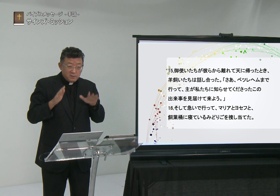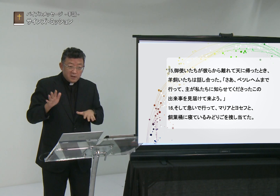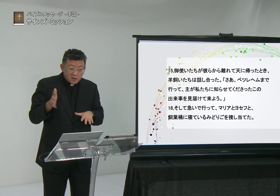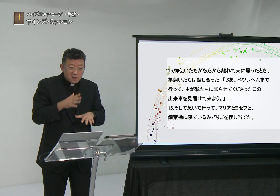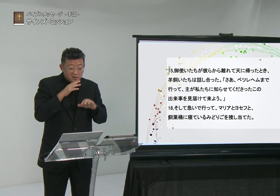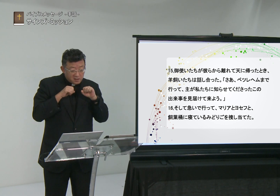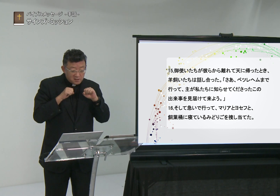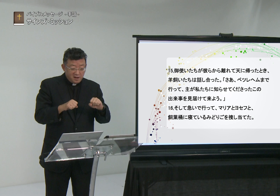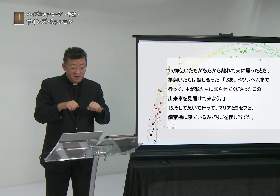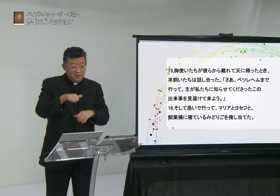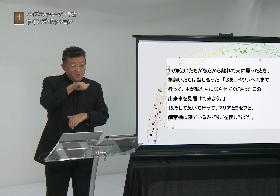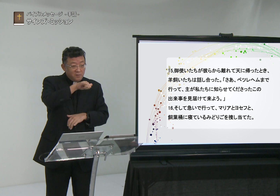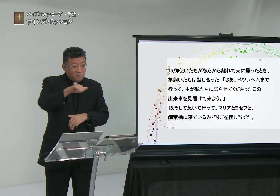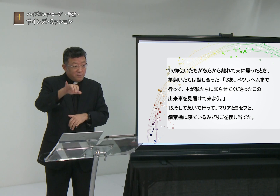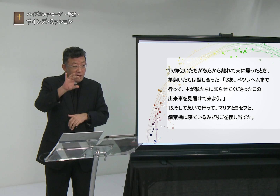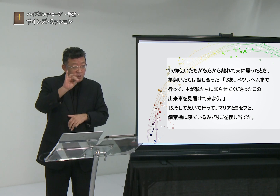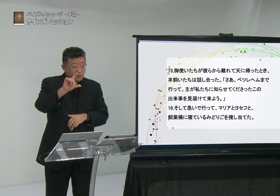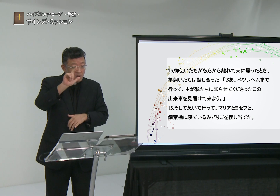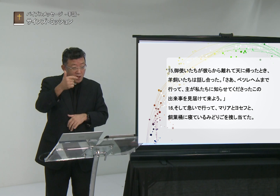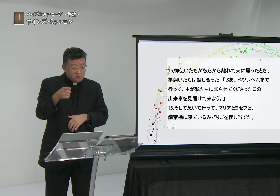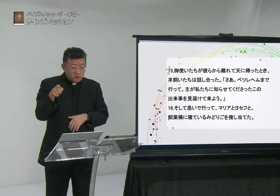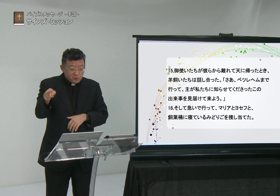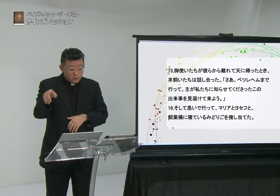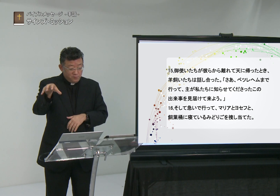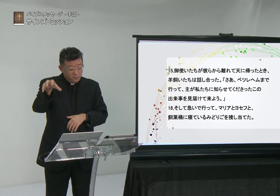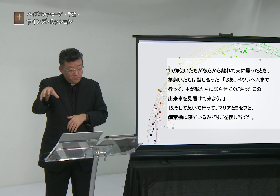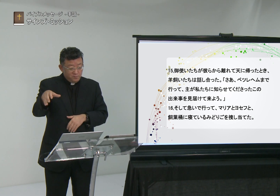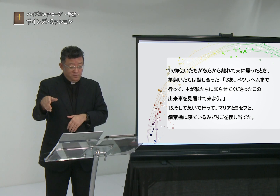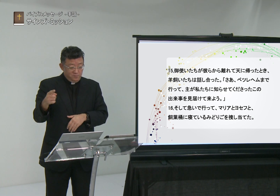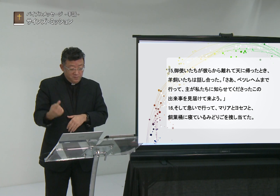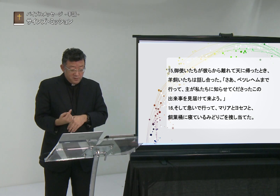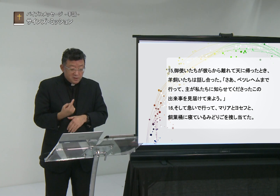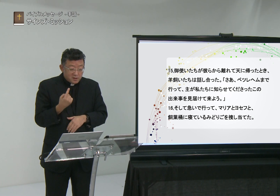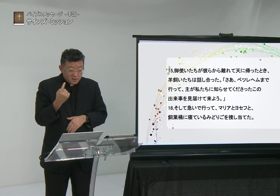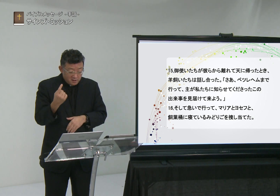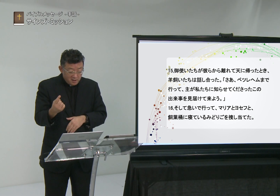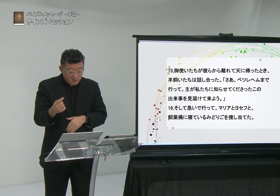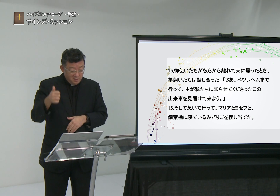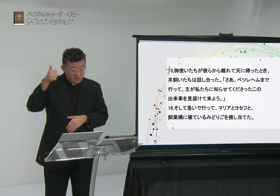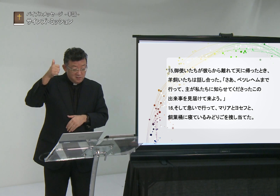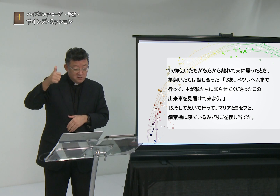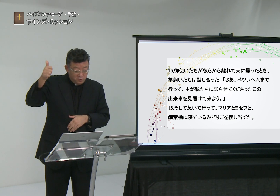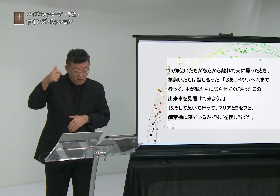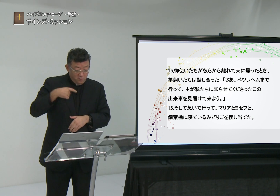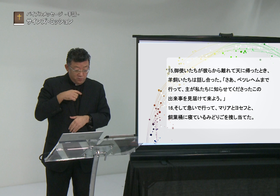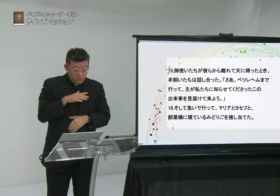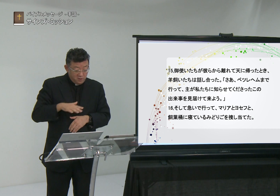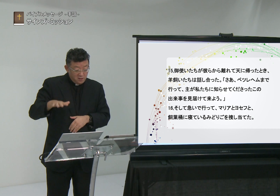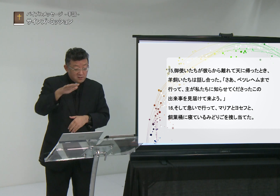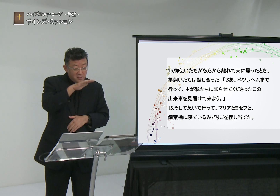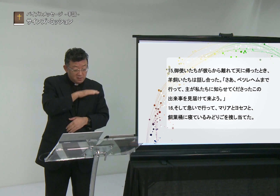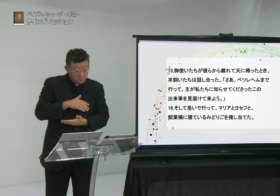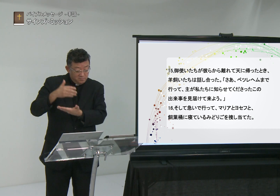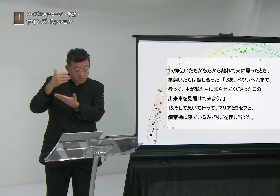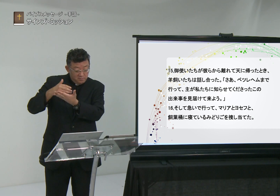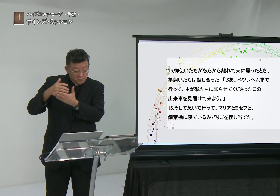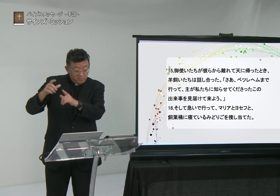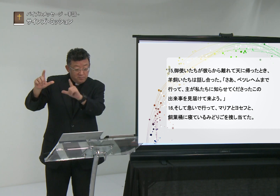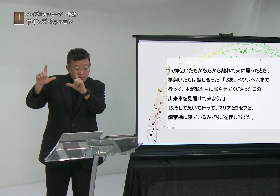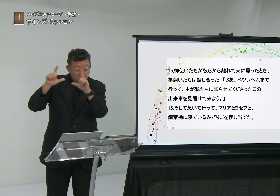羊飼いたちは話し合ったさあ別れへんまで行って主が私たちに一切